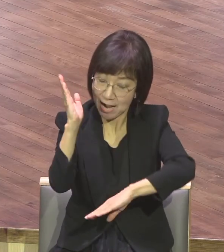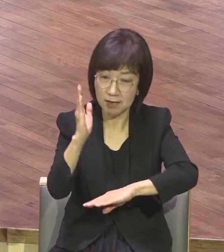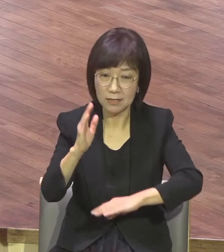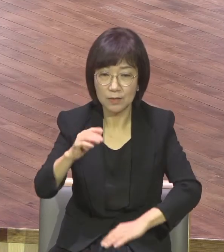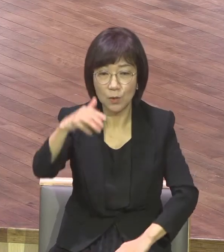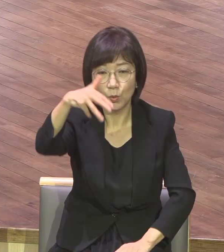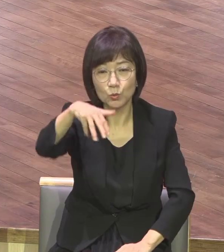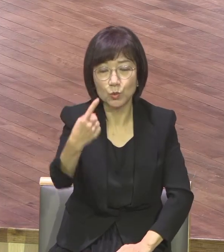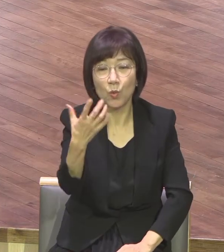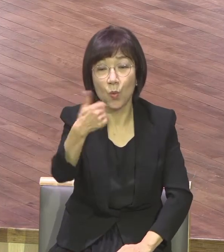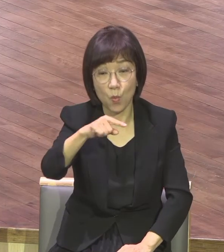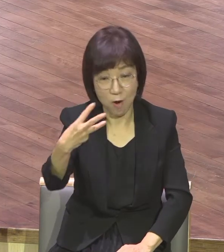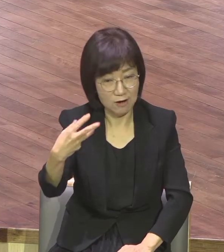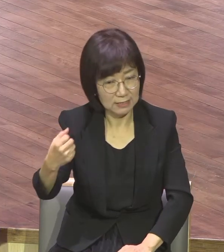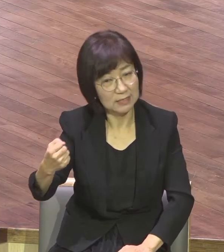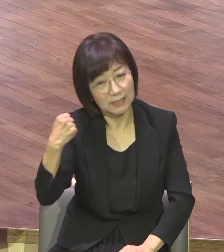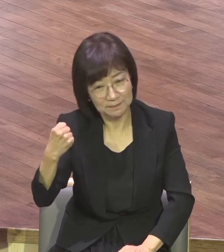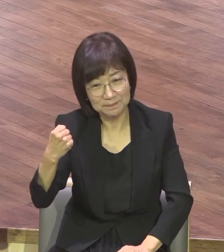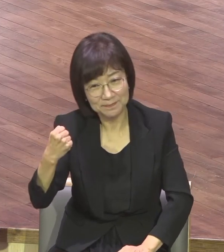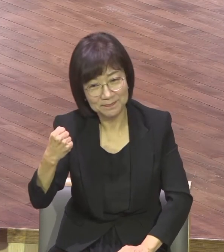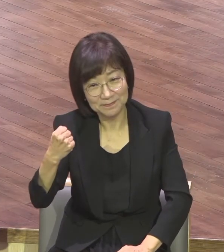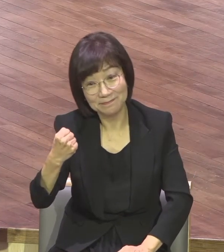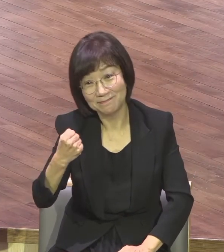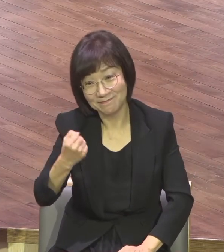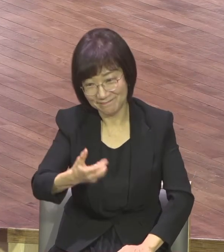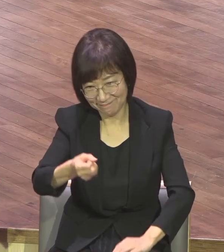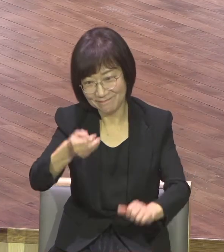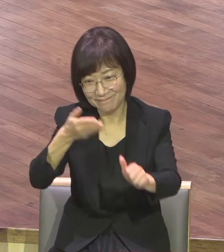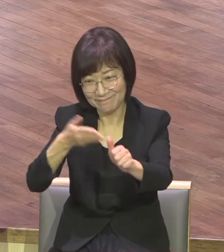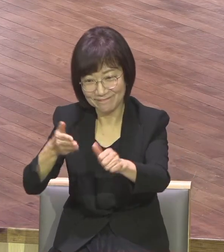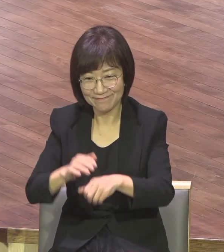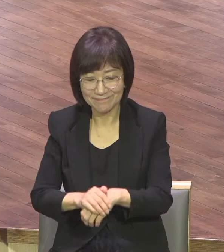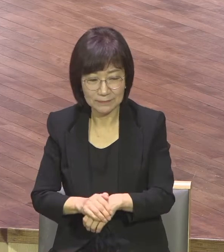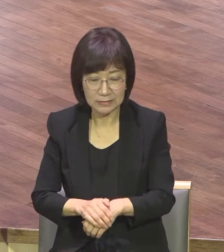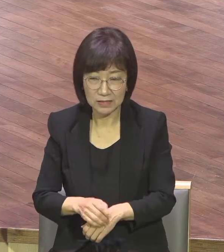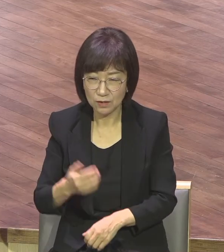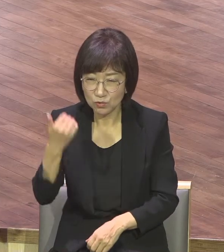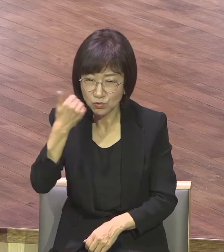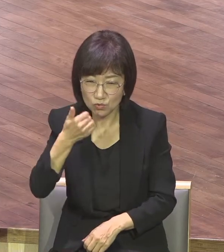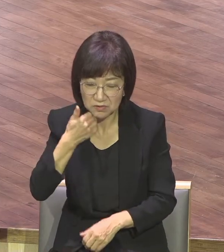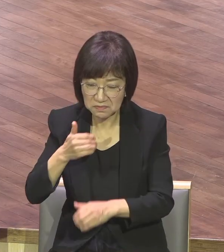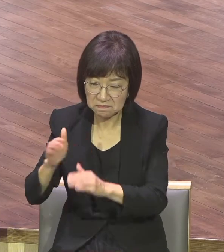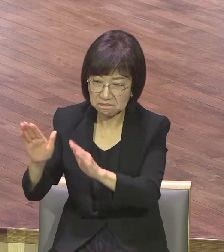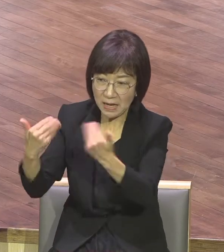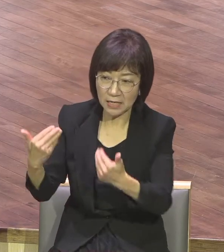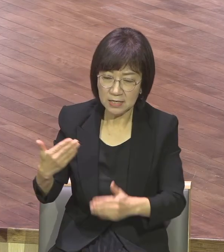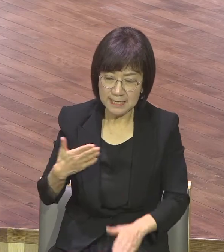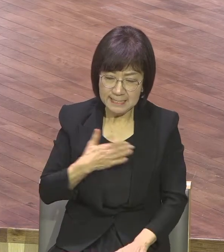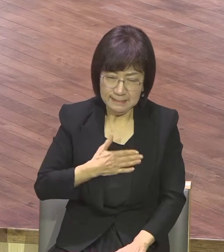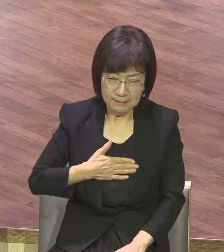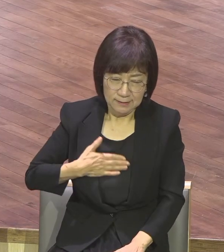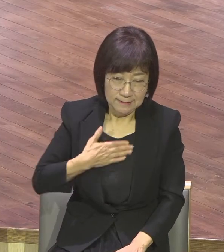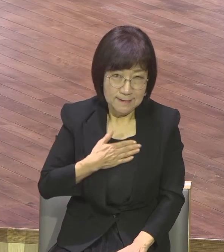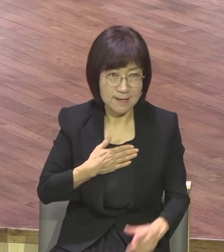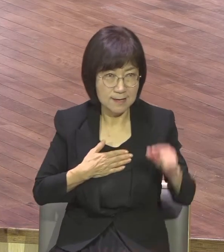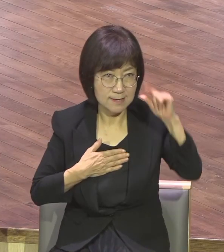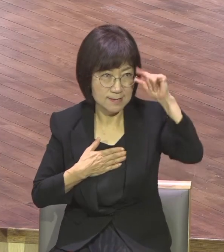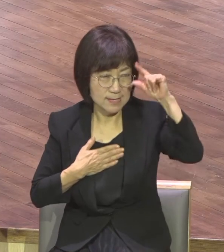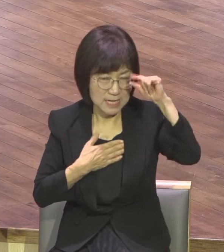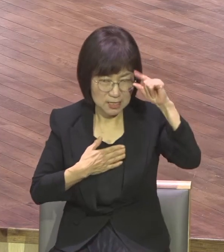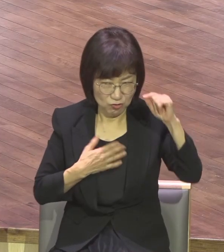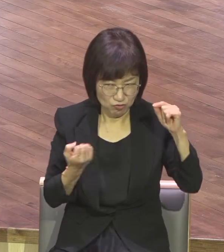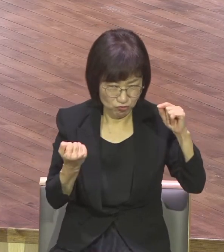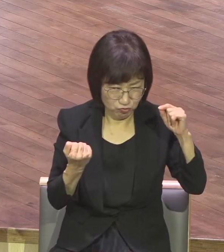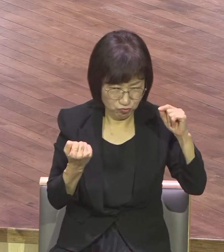초월적. 초월해야 돼. 뭐 조금 섭한 말 한마디 들었다고 그걸 밤새도록 잠을 못 자고 그 인간에 또